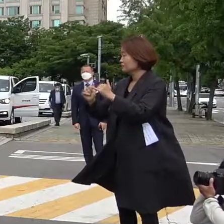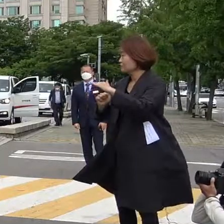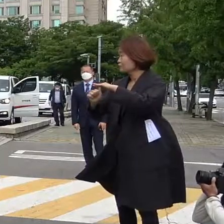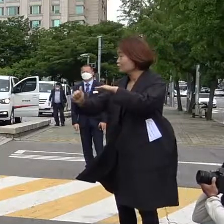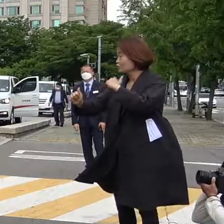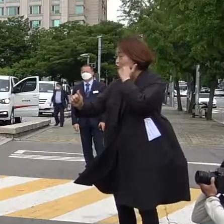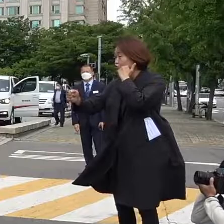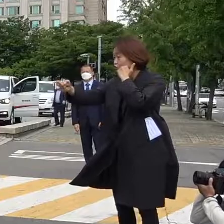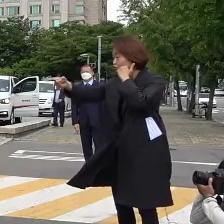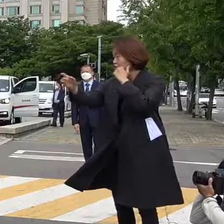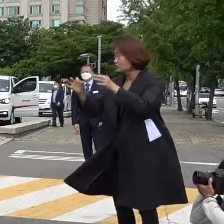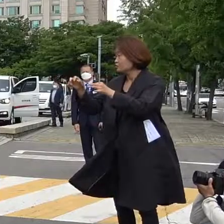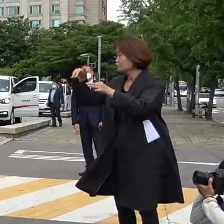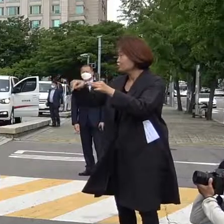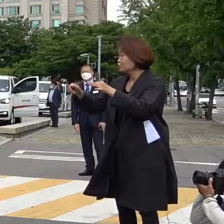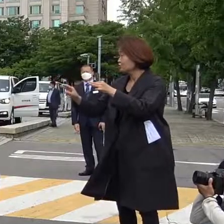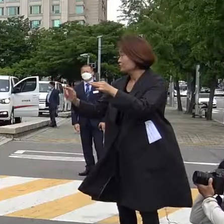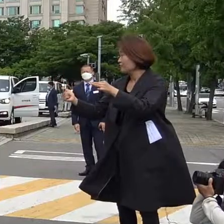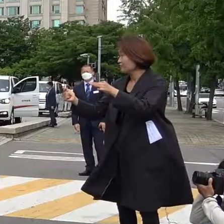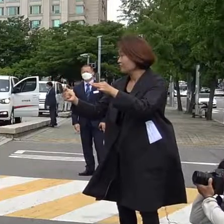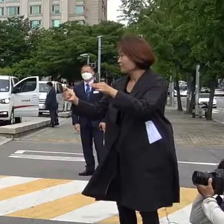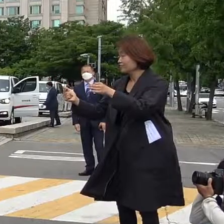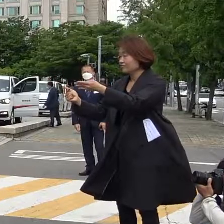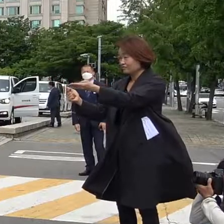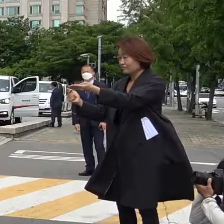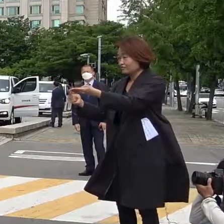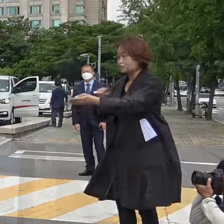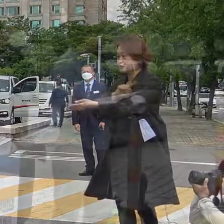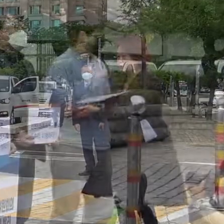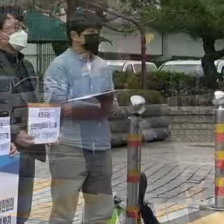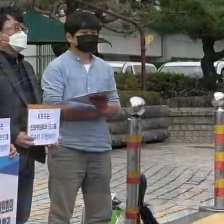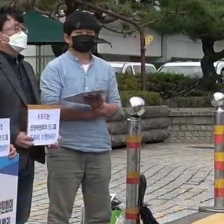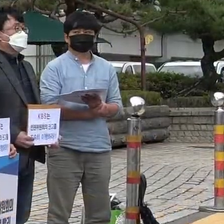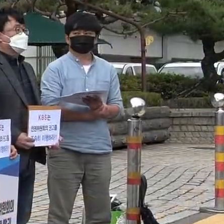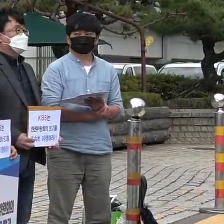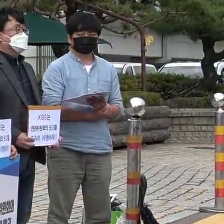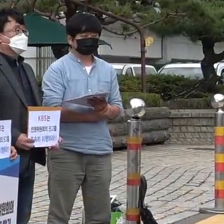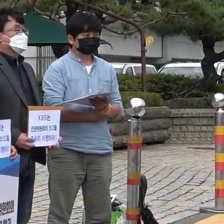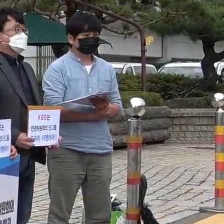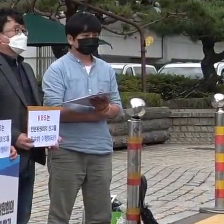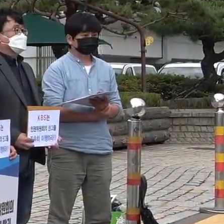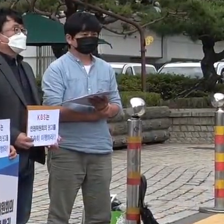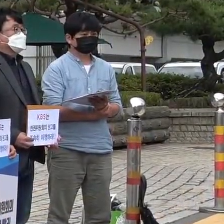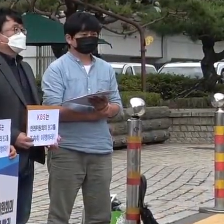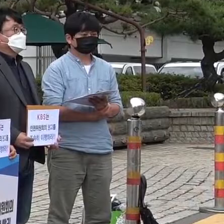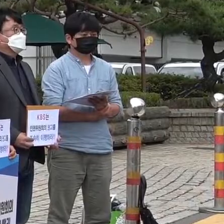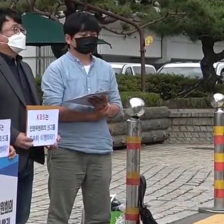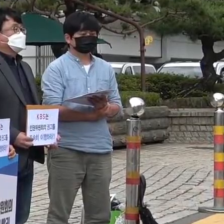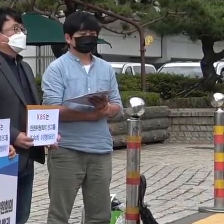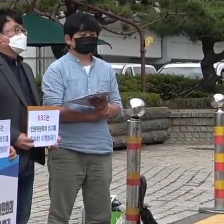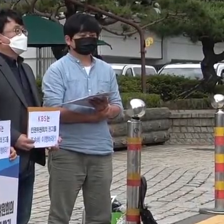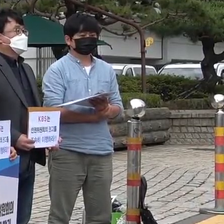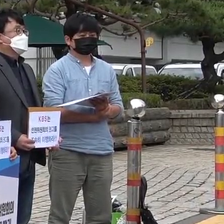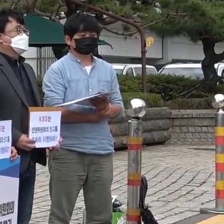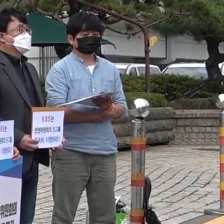있는 김지연 대표를 통해서 왜 왔는지 얘기를 잠깐 먼저. 안녕하세요. 안녕하십니까.